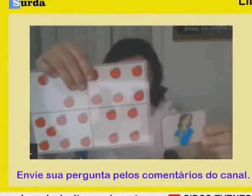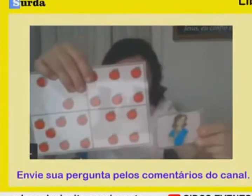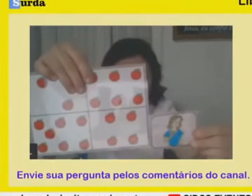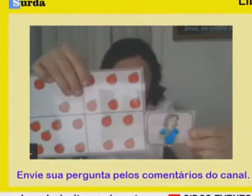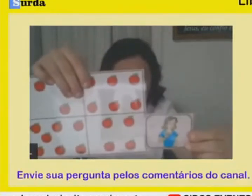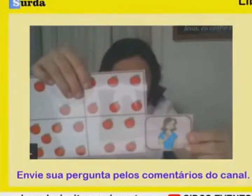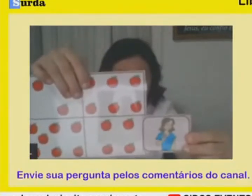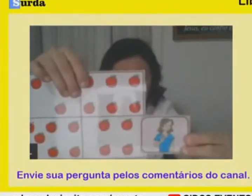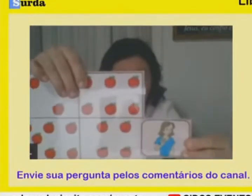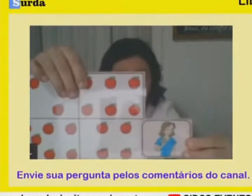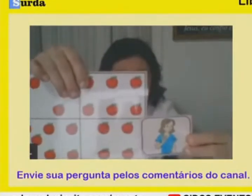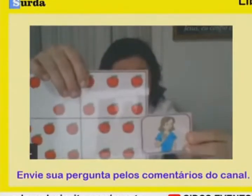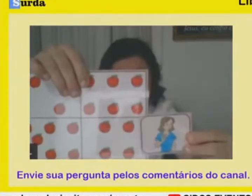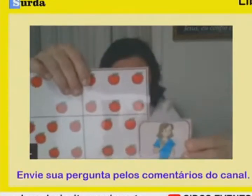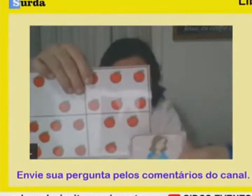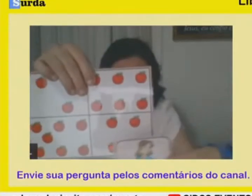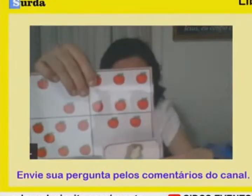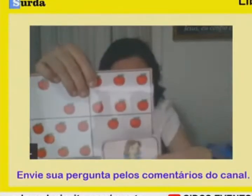e coloca aqui.